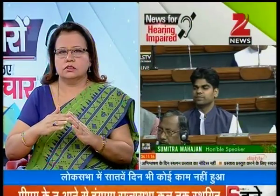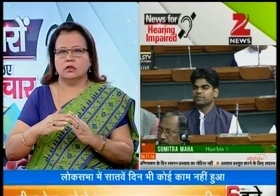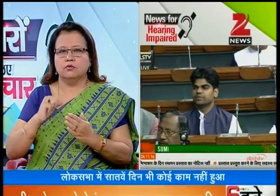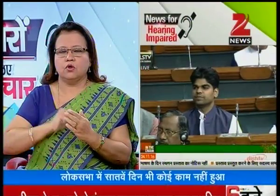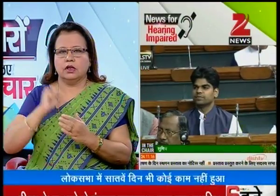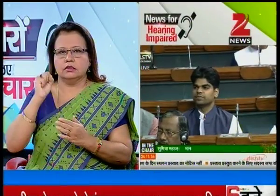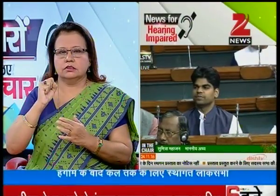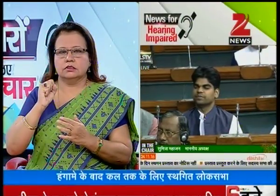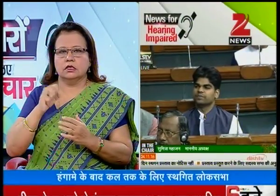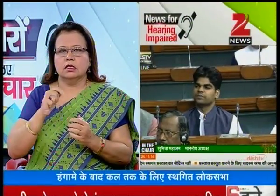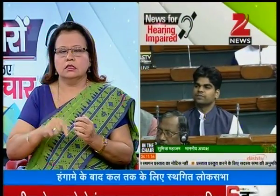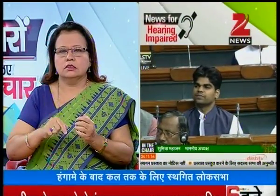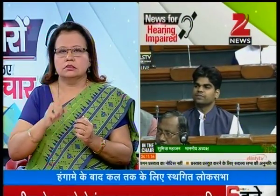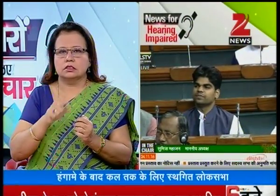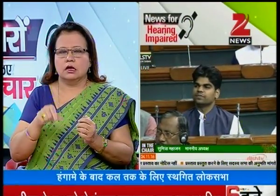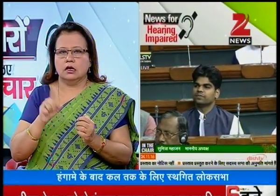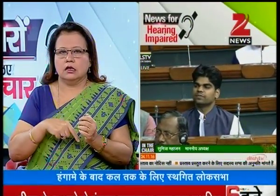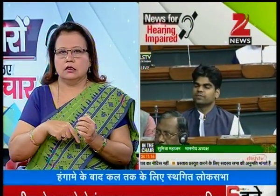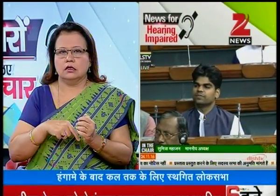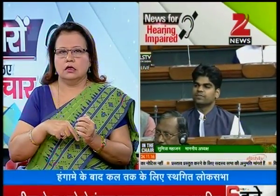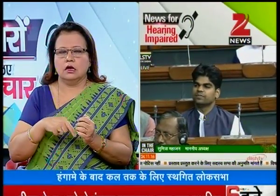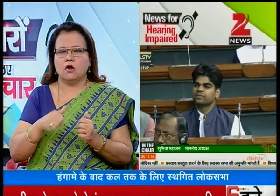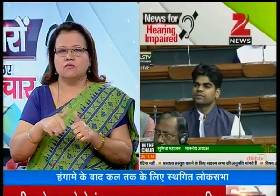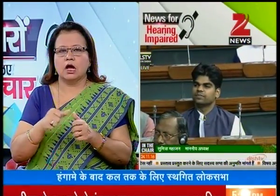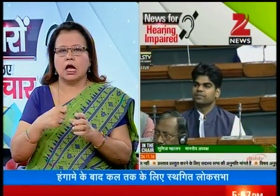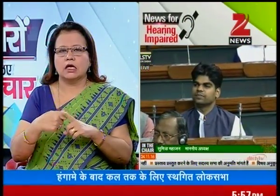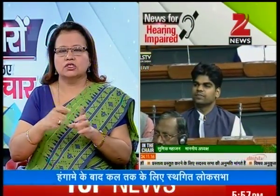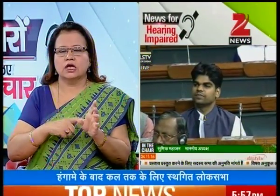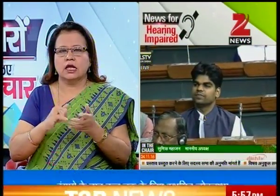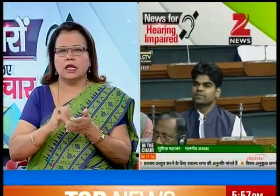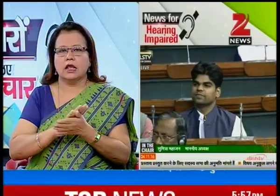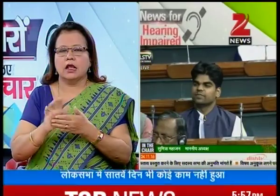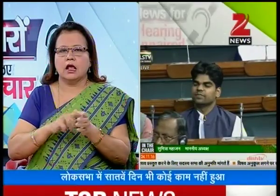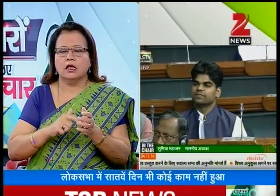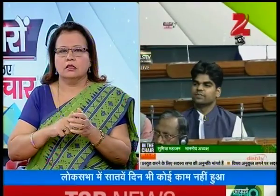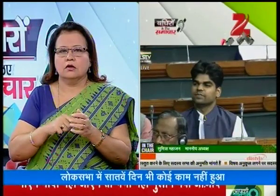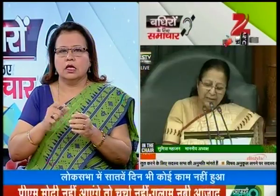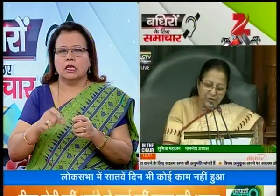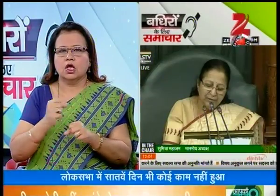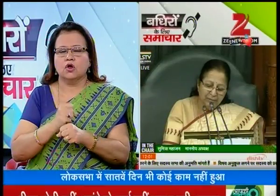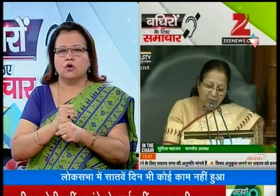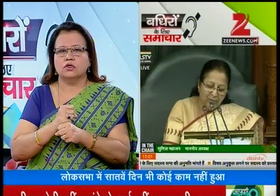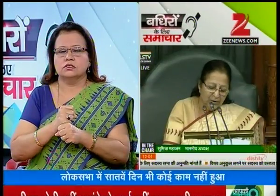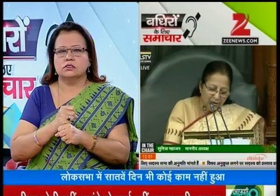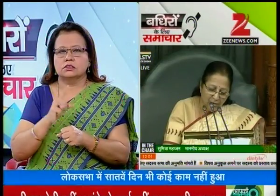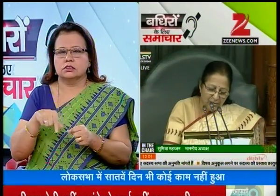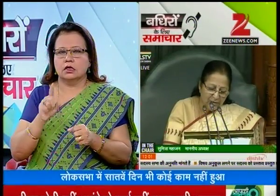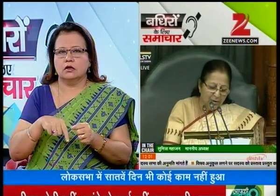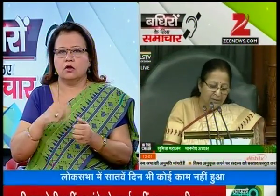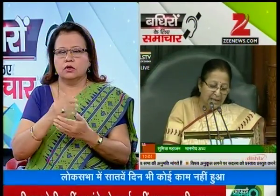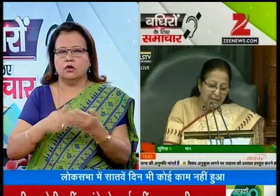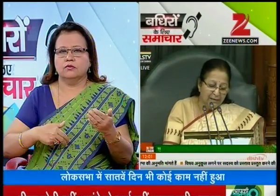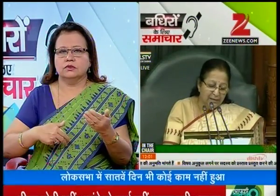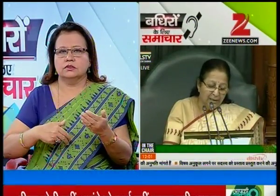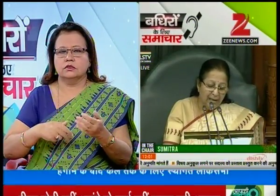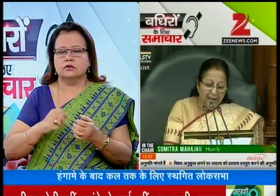प्रोटेस्ट दिस कंडक्ट ऑफ अक्षय यादव इज इन ग्रॉस वायलेशन ऑफ द नॉर्म्स